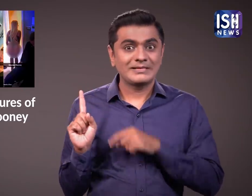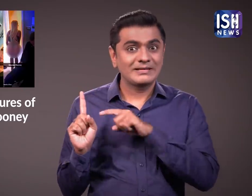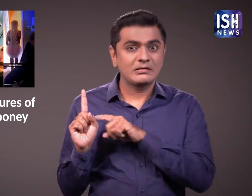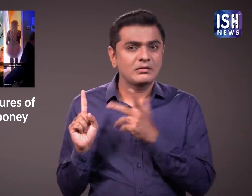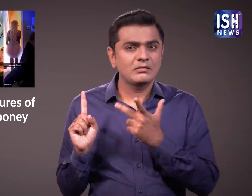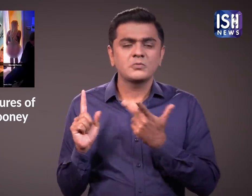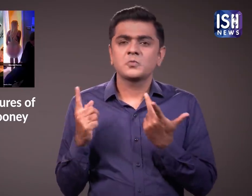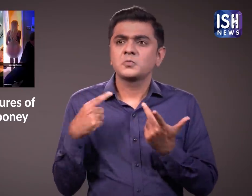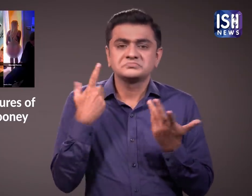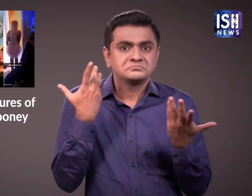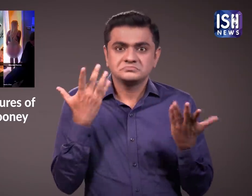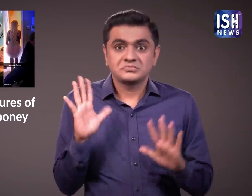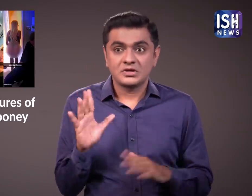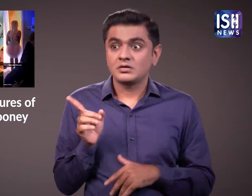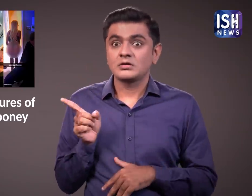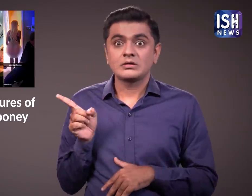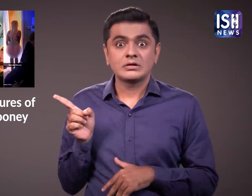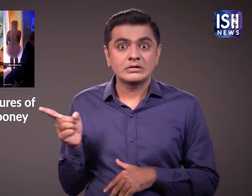यह तस्वीर स्नाप चैट पर वाइरल हो